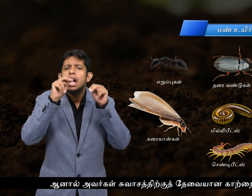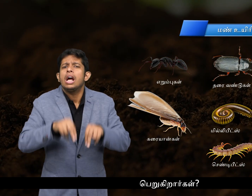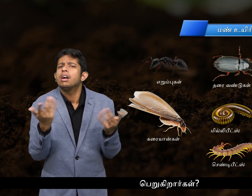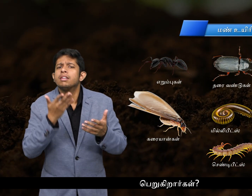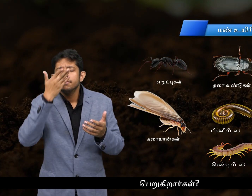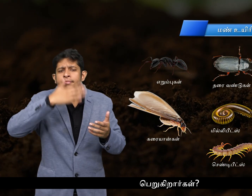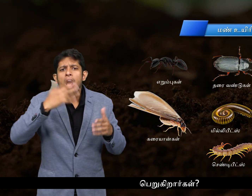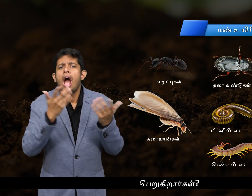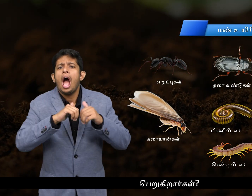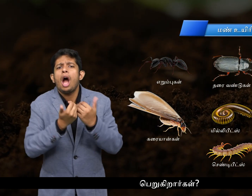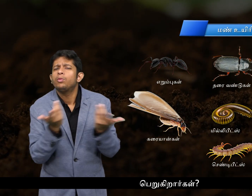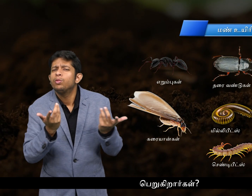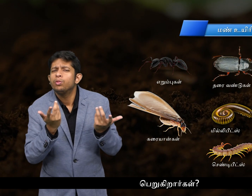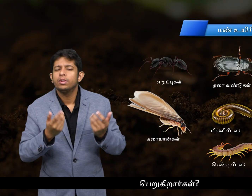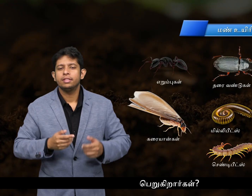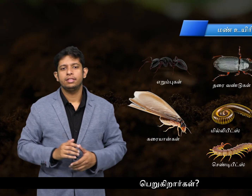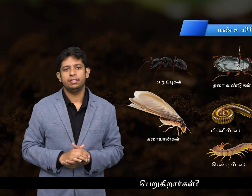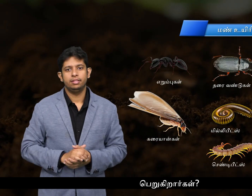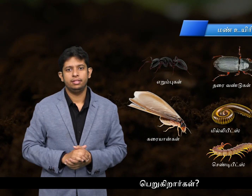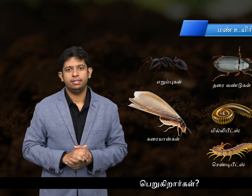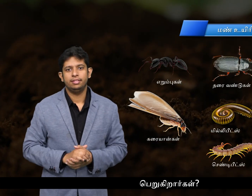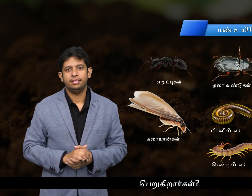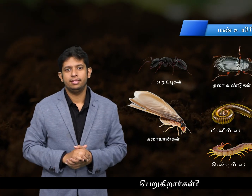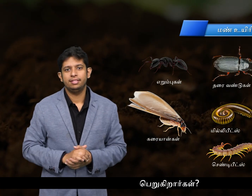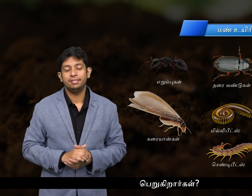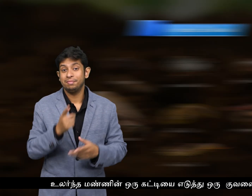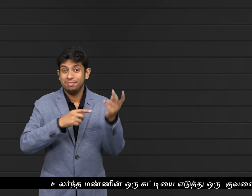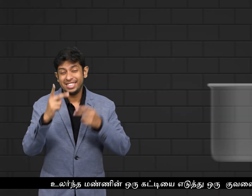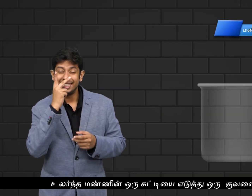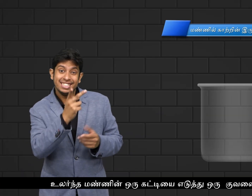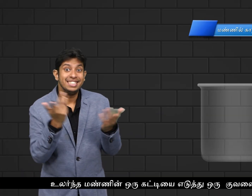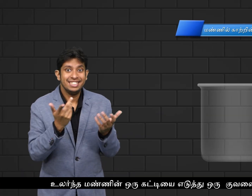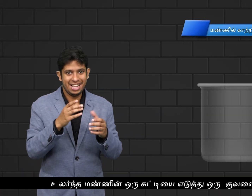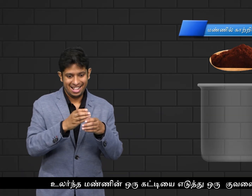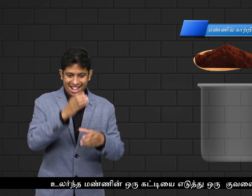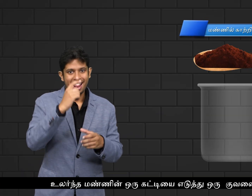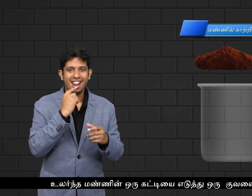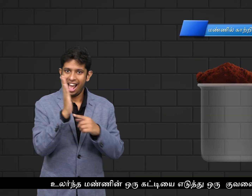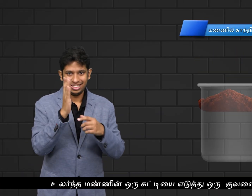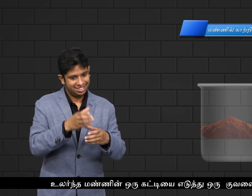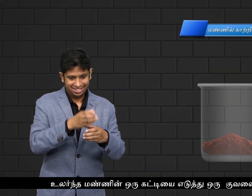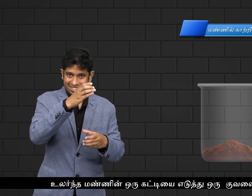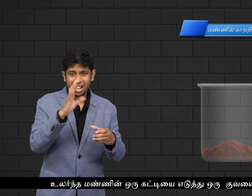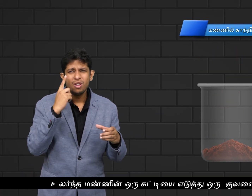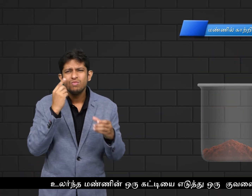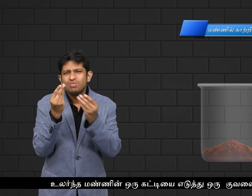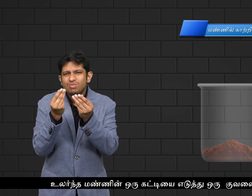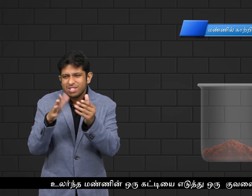காற்றை எப்படி பெறுகின்றன? உலர்ந்த மண்ணின் ஒரு கட்டியை எடுத்து ஒரு குவளை